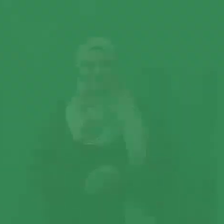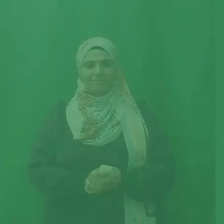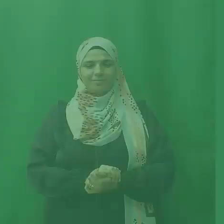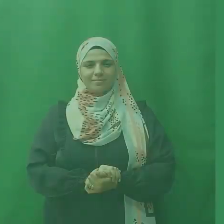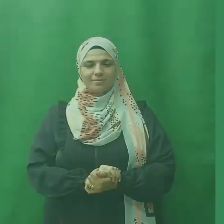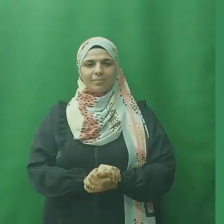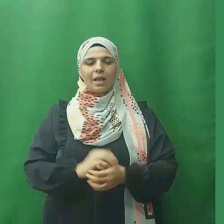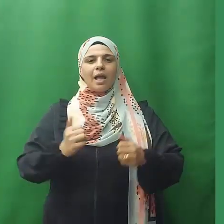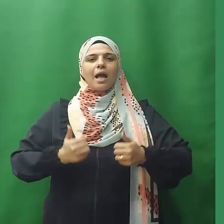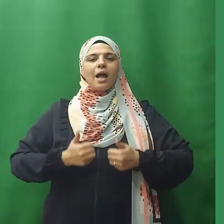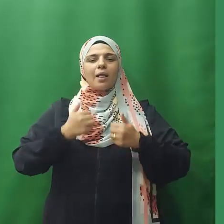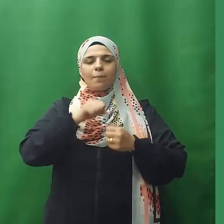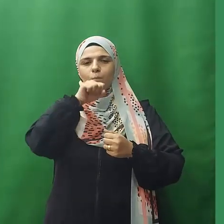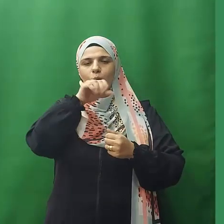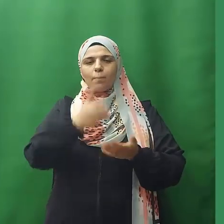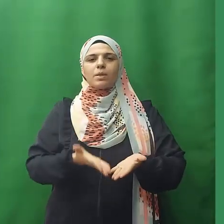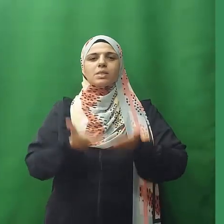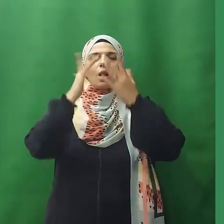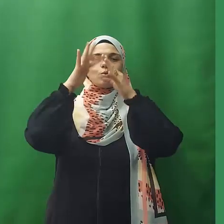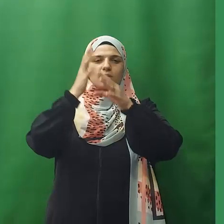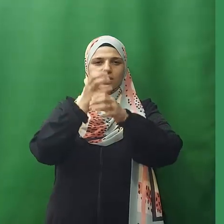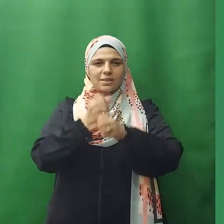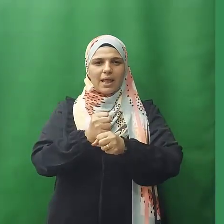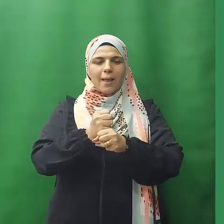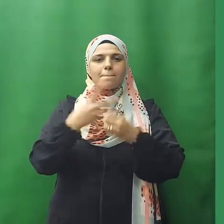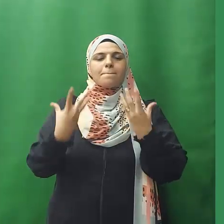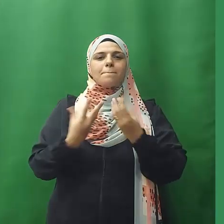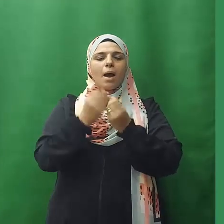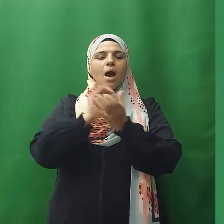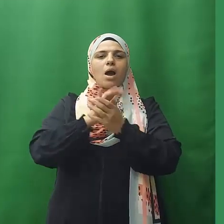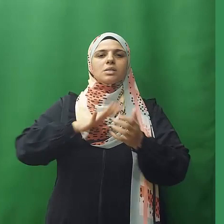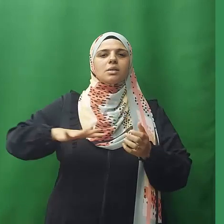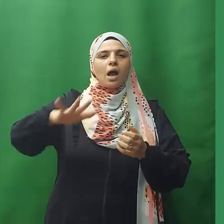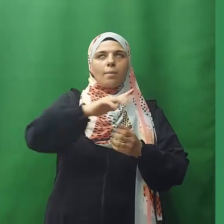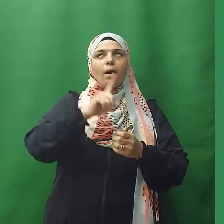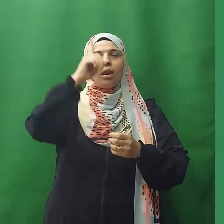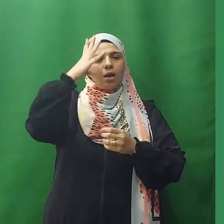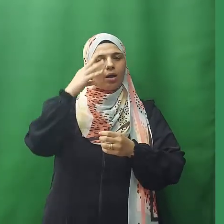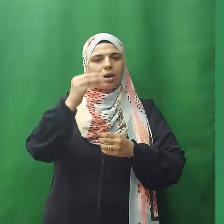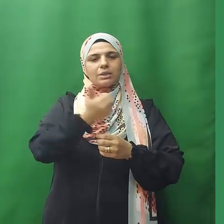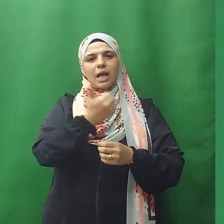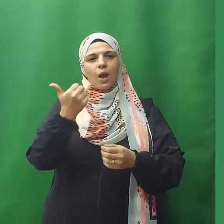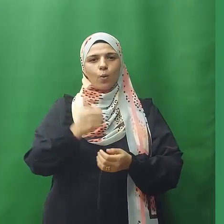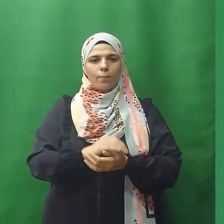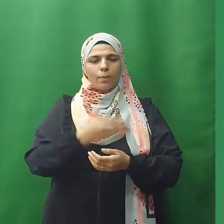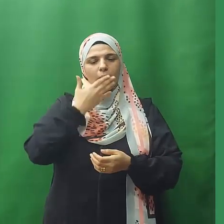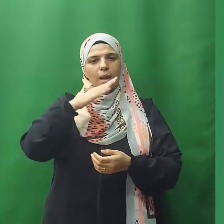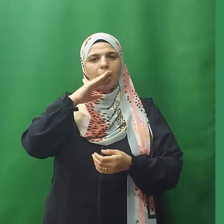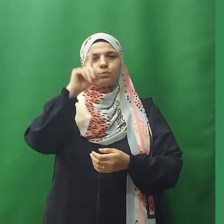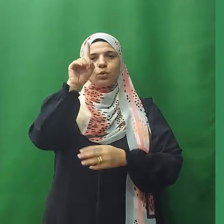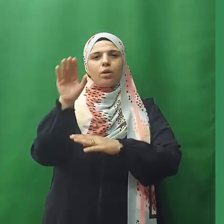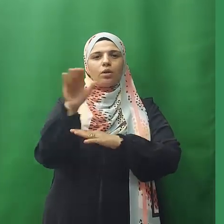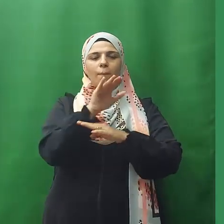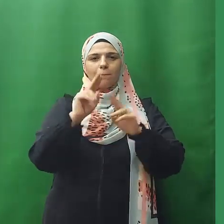حال النبي صلى الله عليه وسلم مع اصحابه رضي الله عنهم الحمد لله رب العالمين